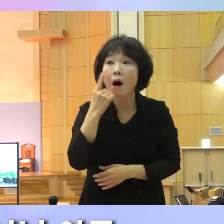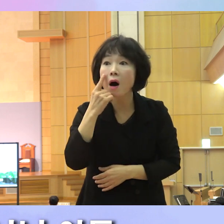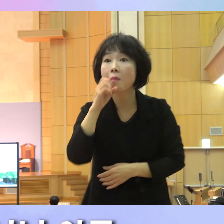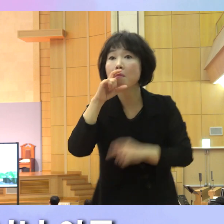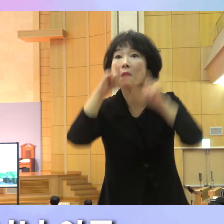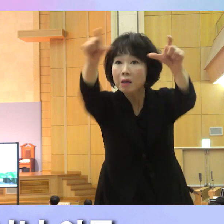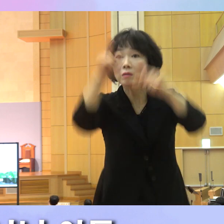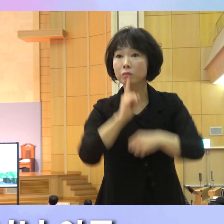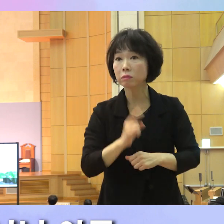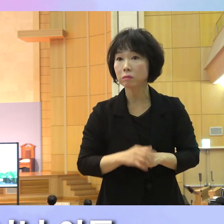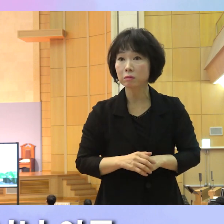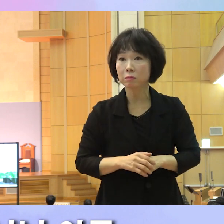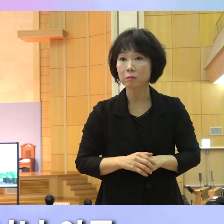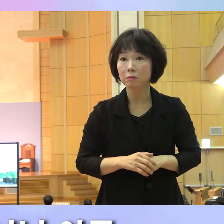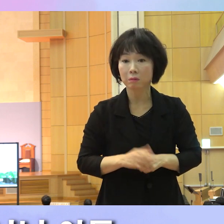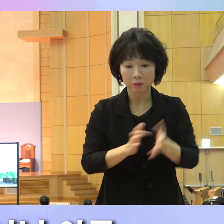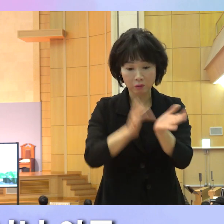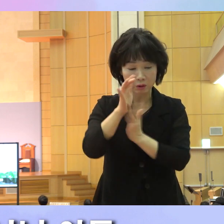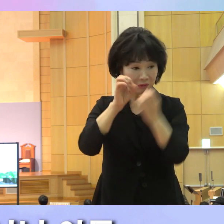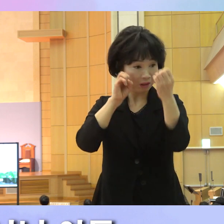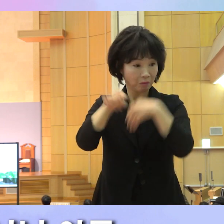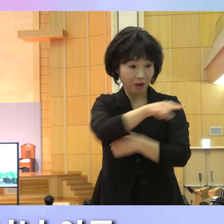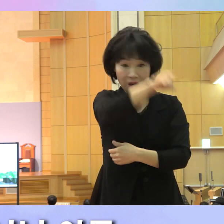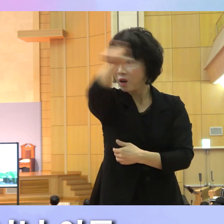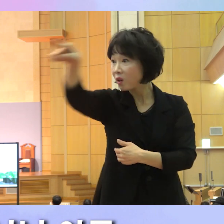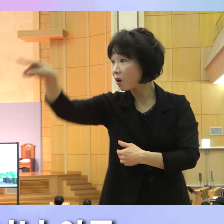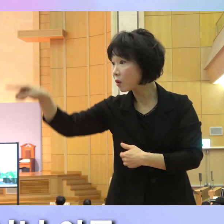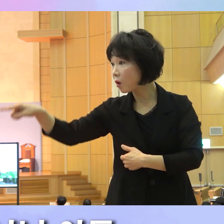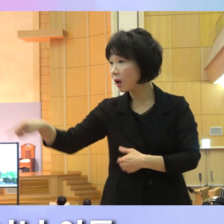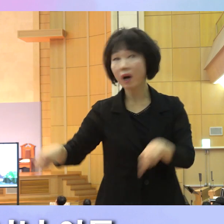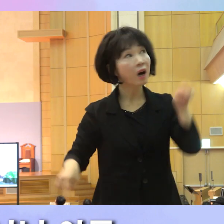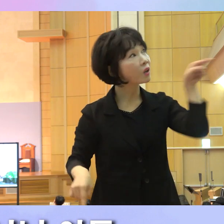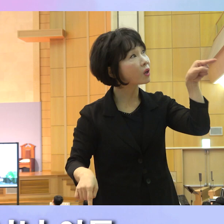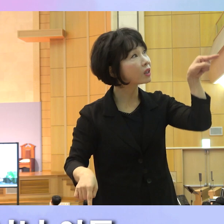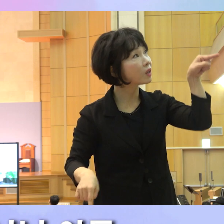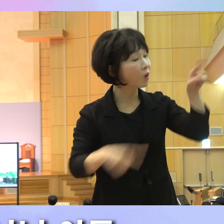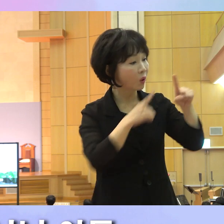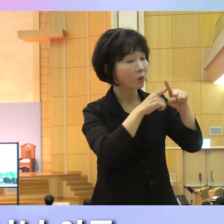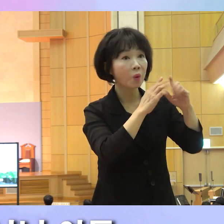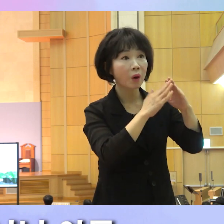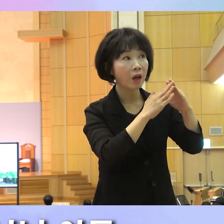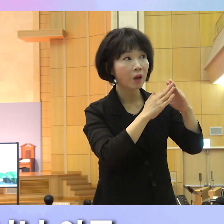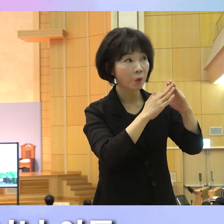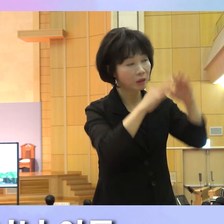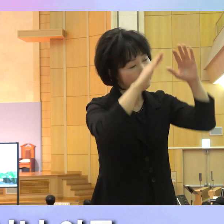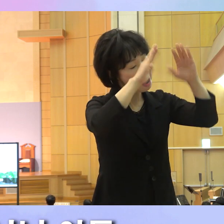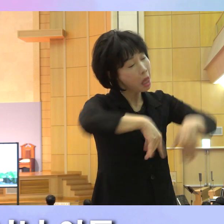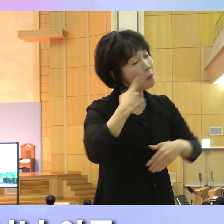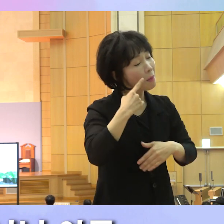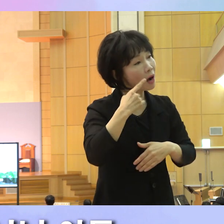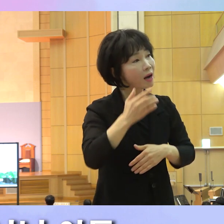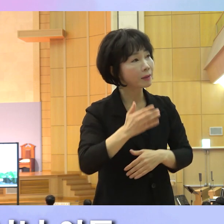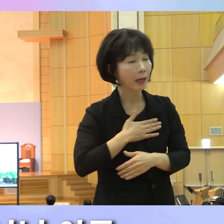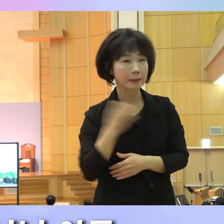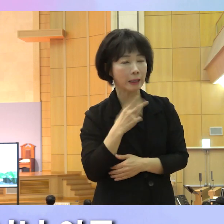알아듣고 있습니다. 예수께 대답하여 가라사대 너희가 이 성전을 헐어라. 내가 사흘